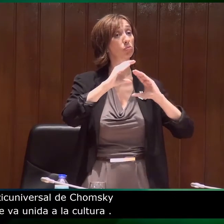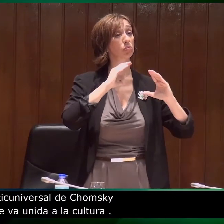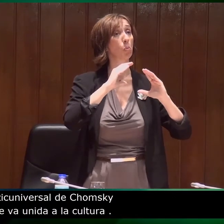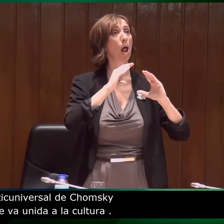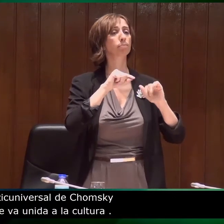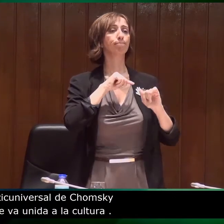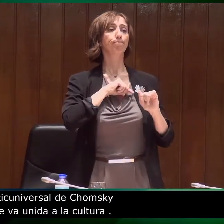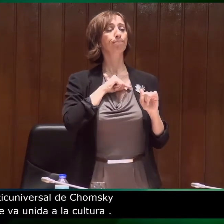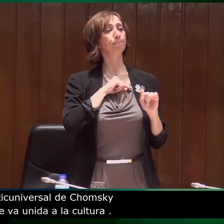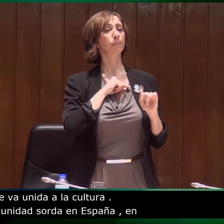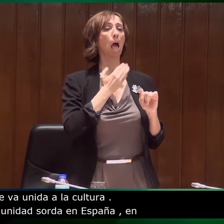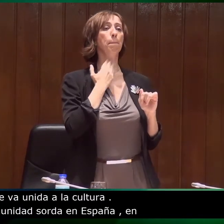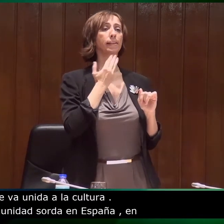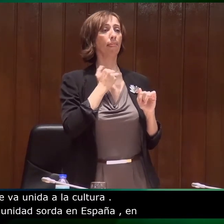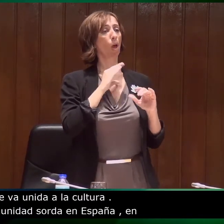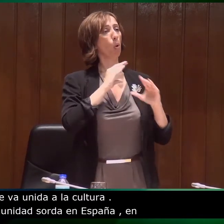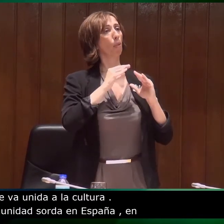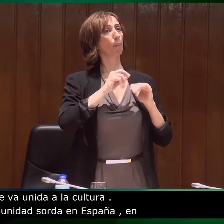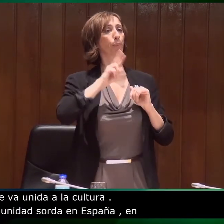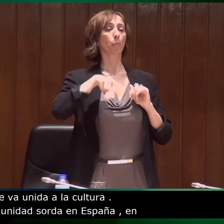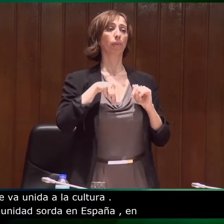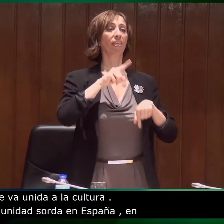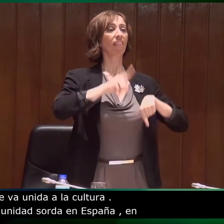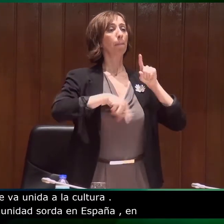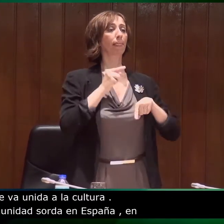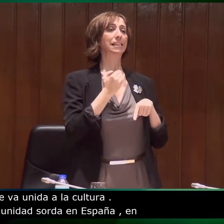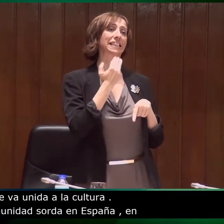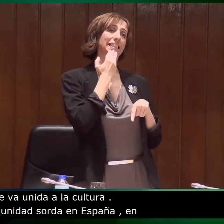que la comunicación no es algo opcional